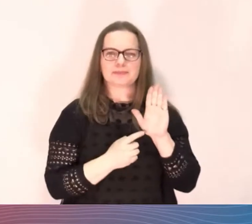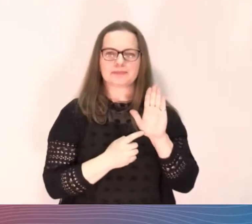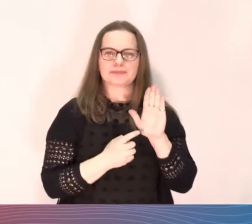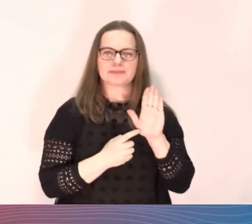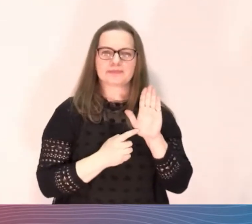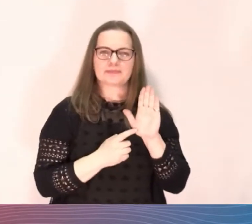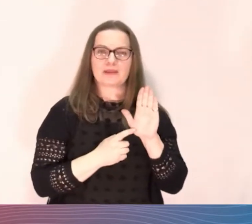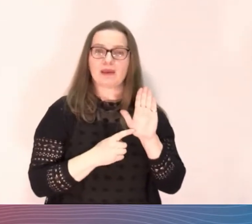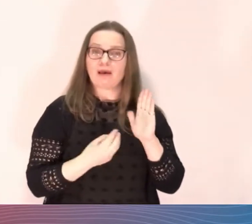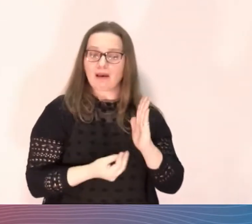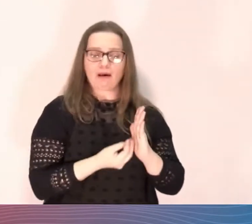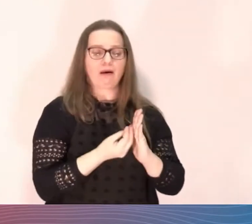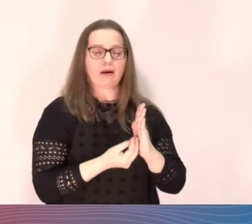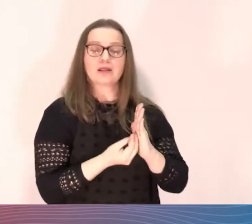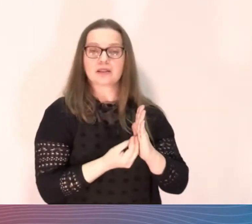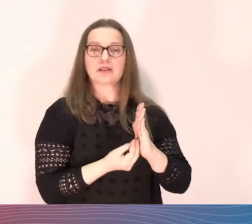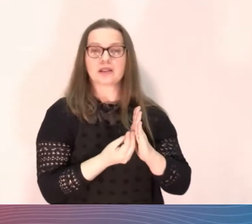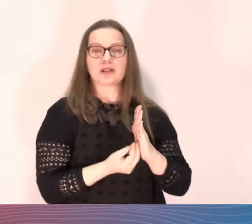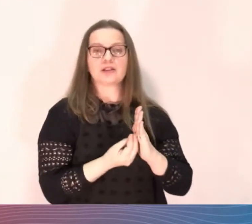que para a igreja